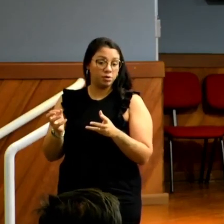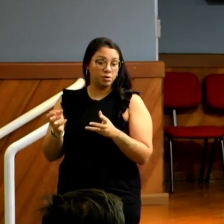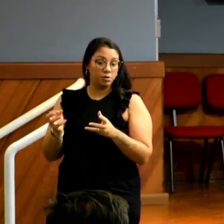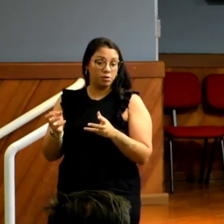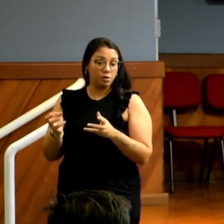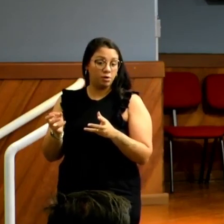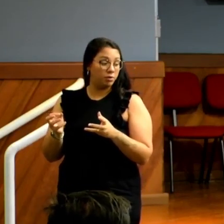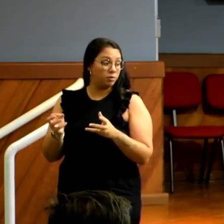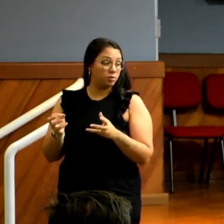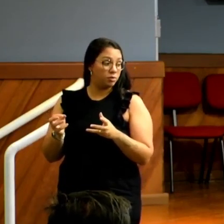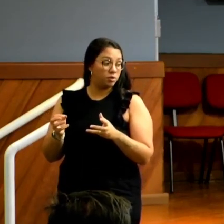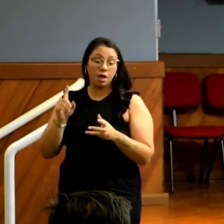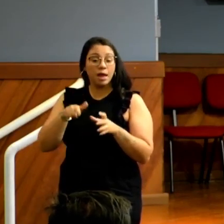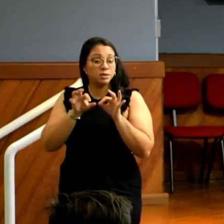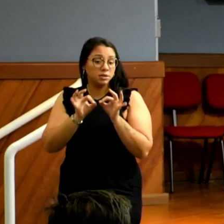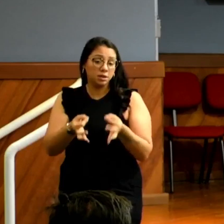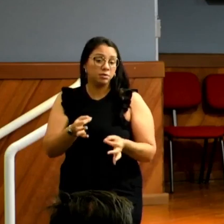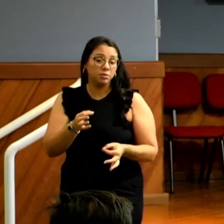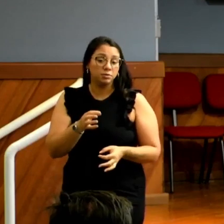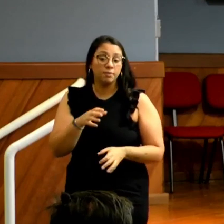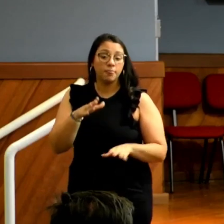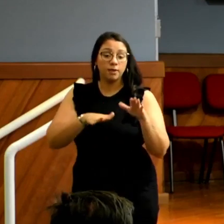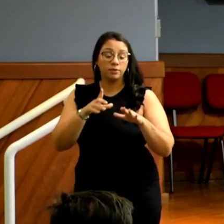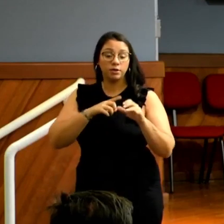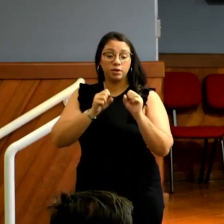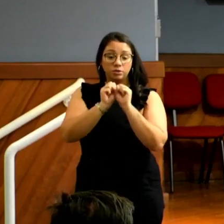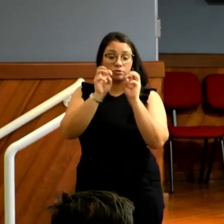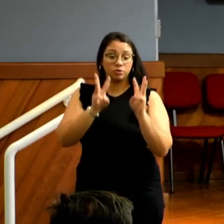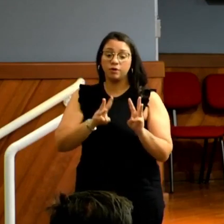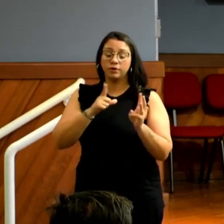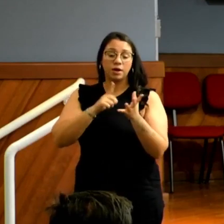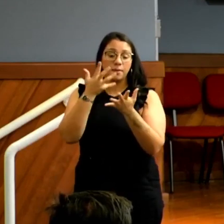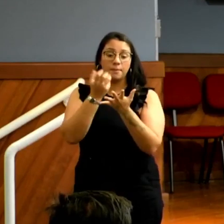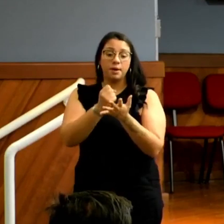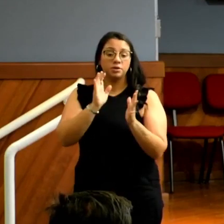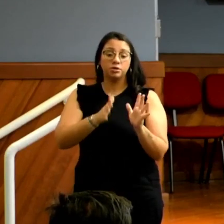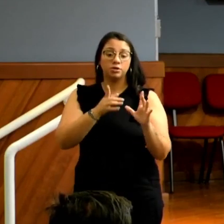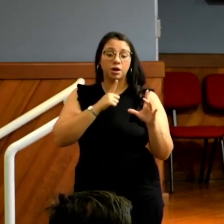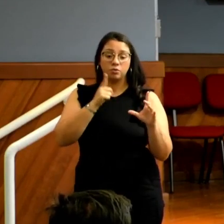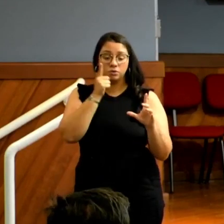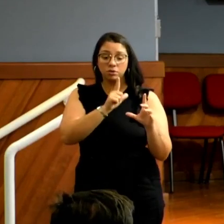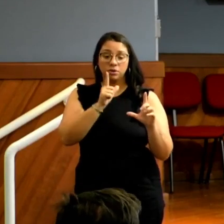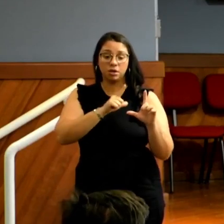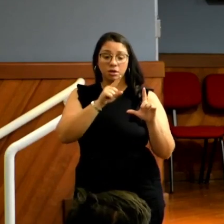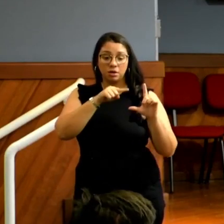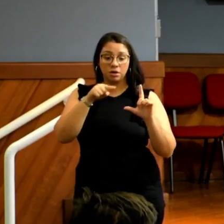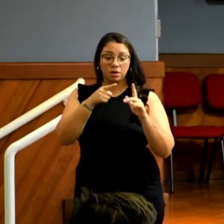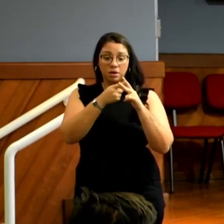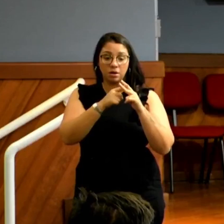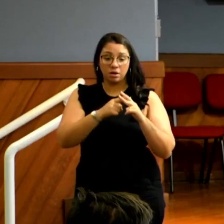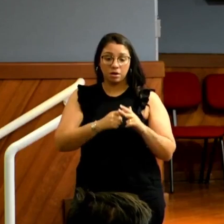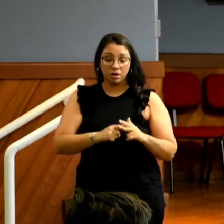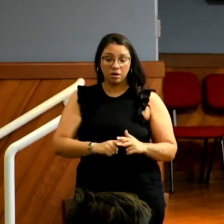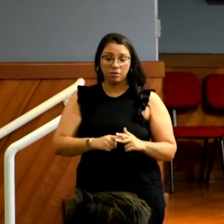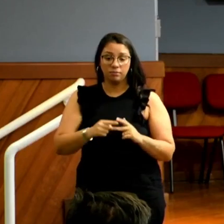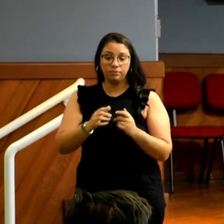nas personalizações, não, é coisa simples. Você tem, às vezes, softwarezinho, você baixa da internet, ele mesmo regula para você. Então, assim, isso dá para fazer.